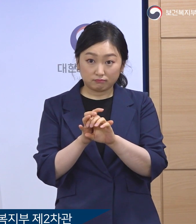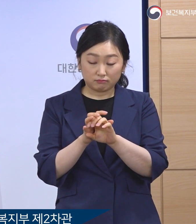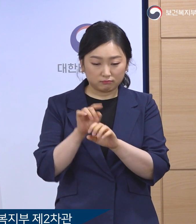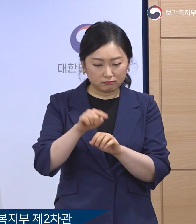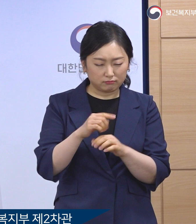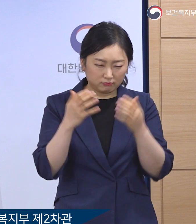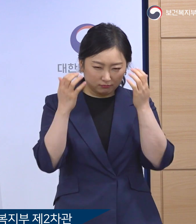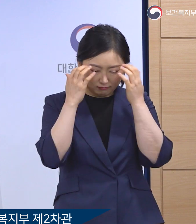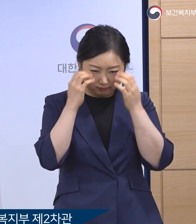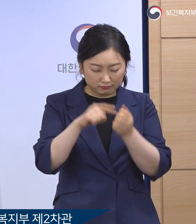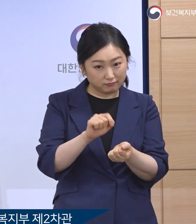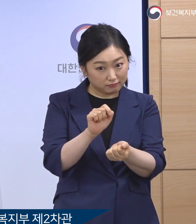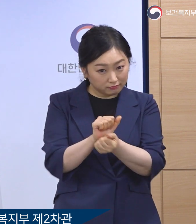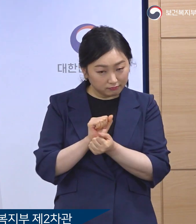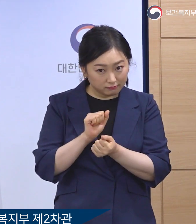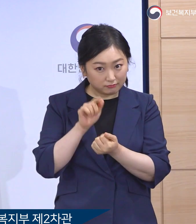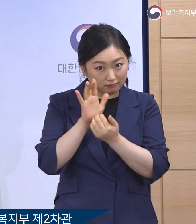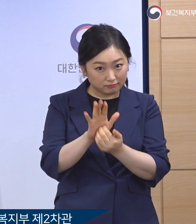중앙재난안전대책본부